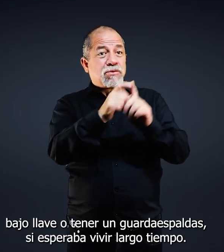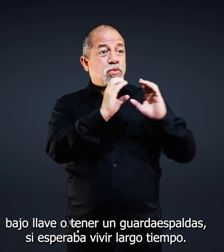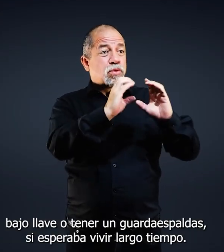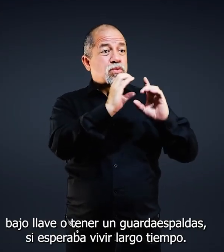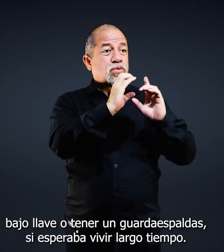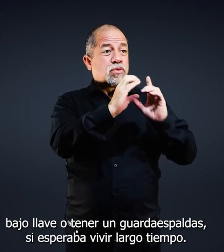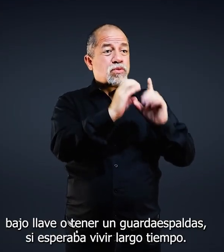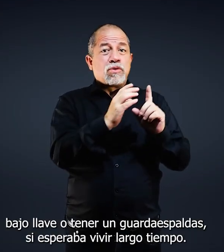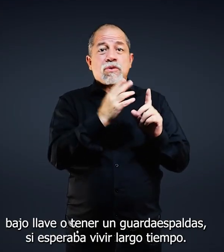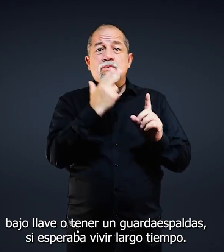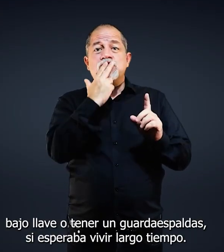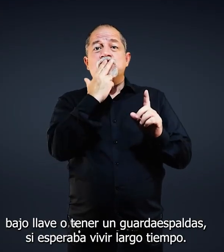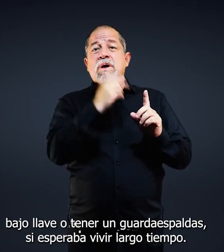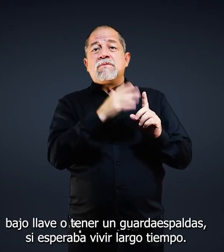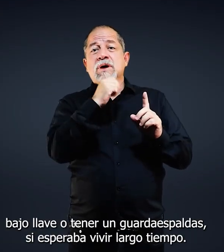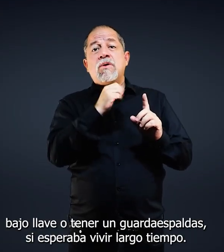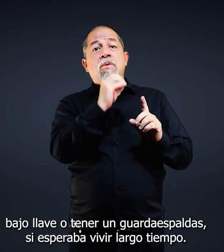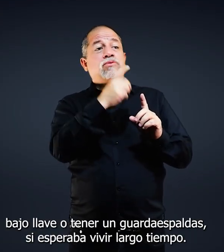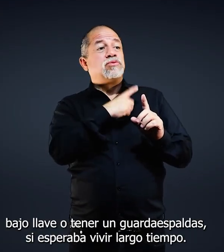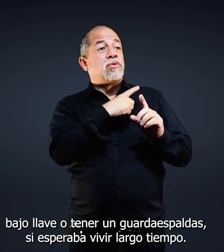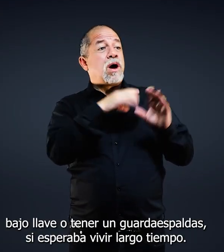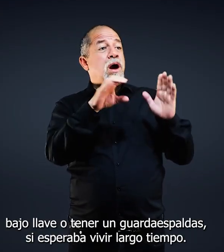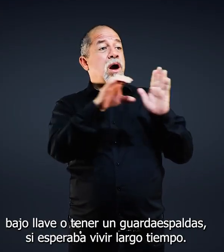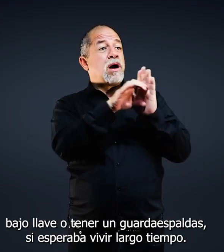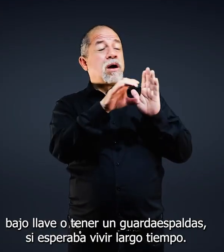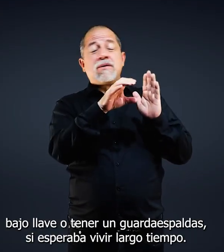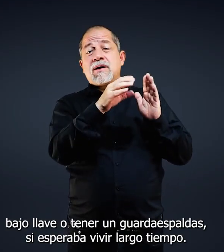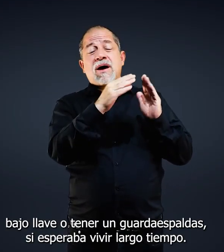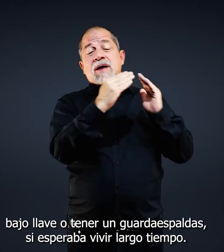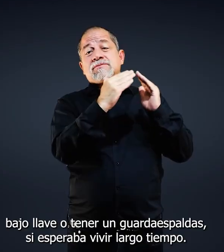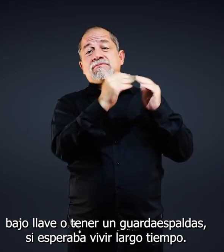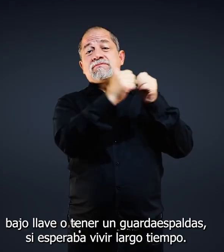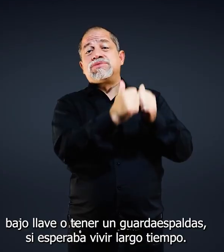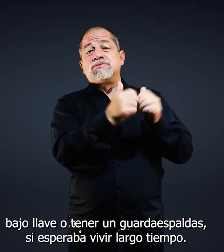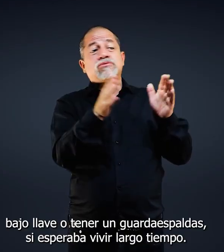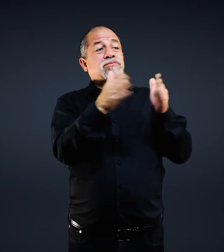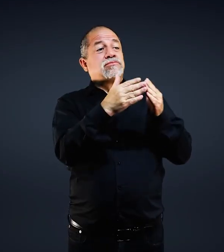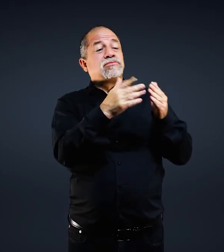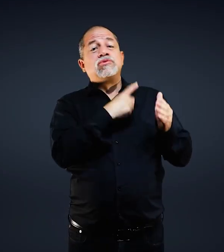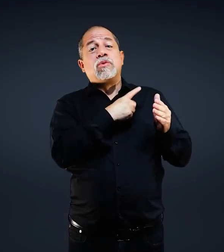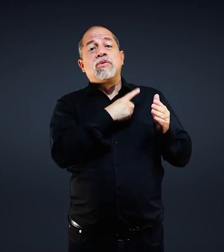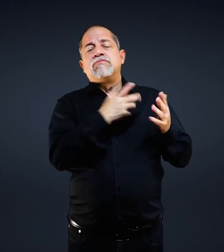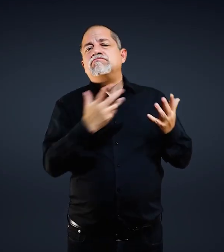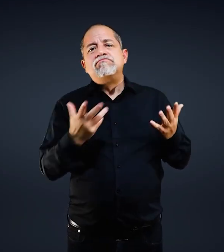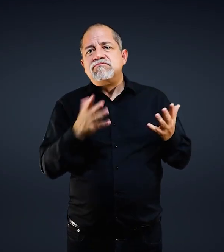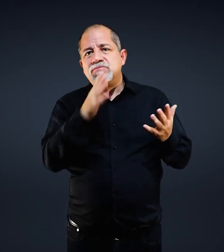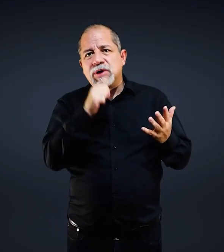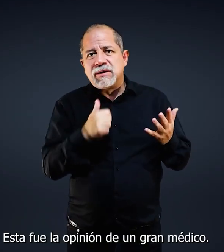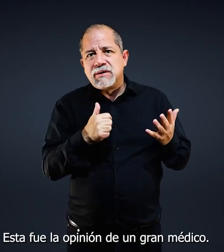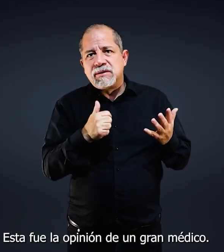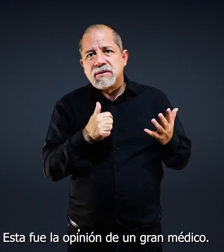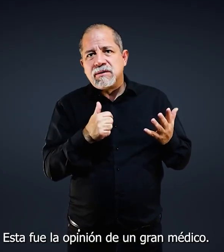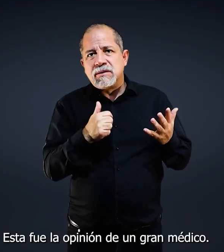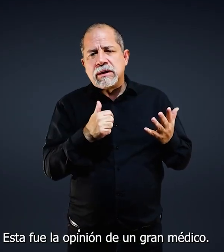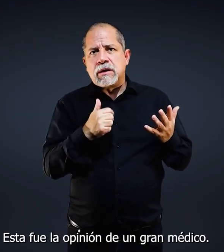llave, o tener un guardaespaldas. si esperaba vivir largo tiempo. Esta fue la opinión de un gran